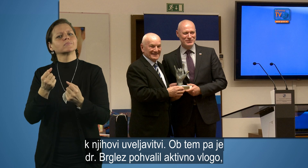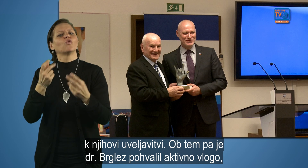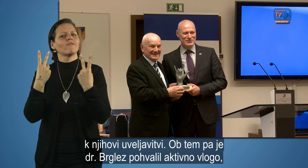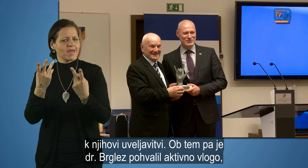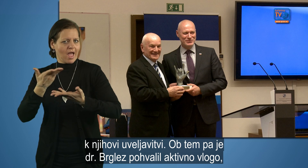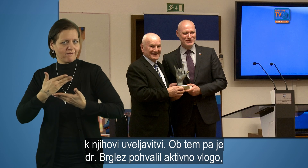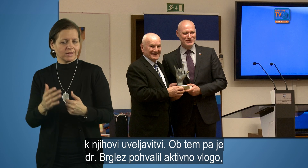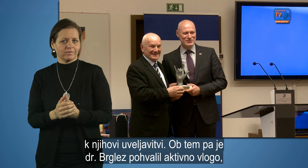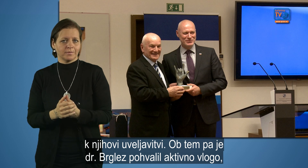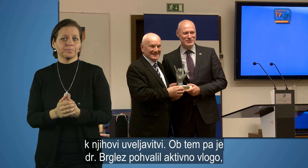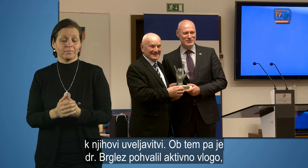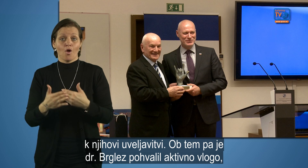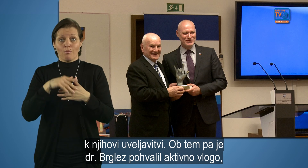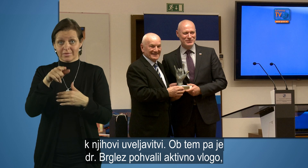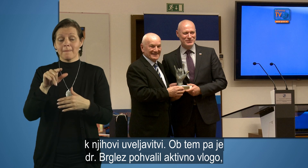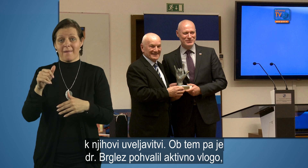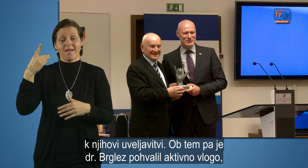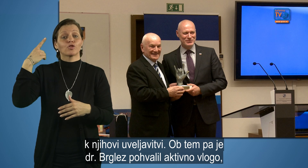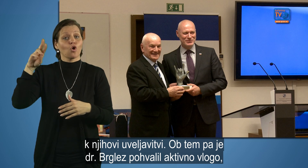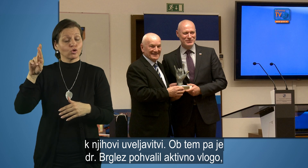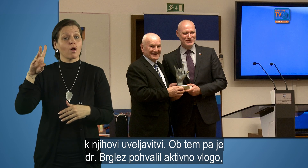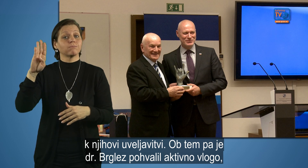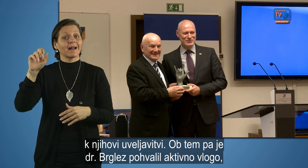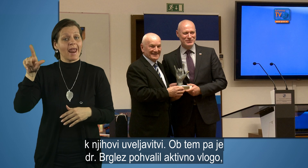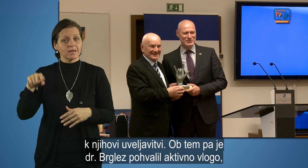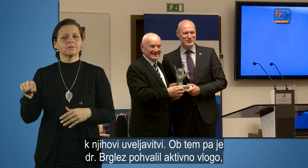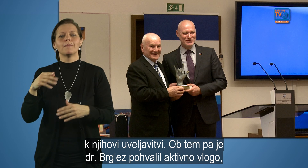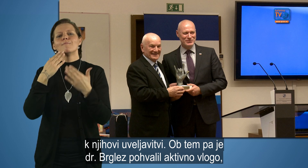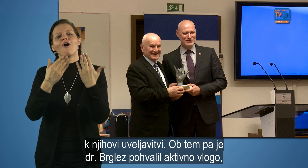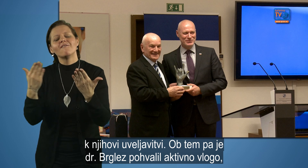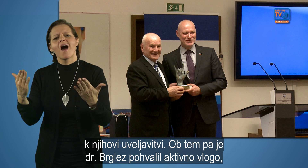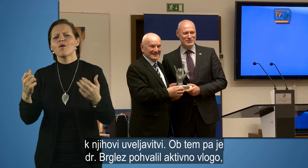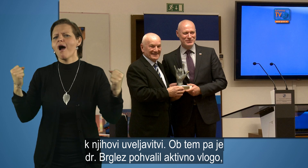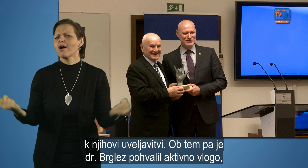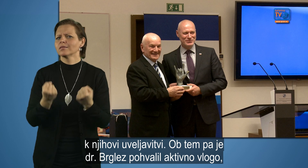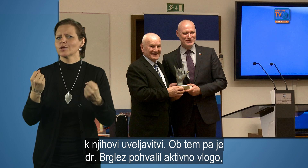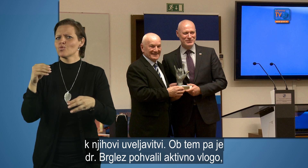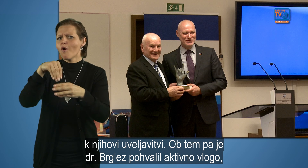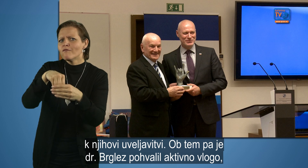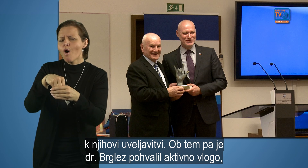uveljavitvi. Ob tem pa je dr. Brglez pohvalil aktivno